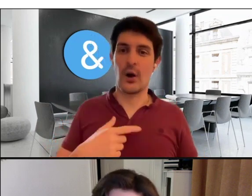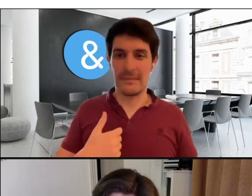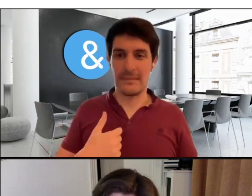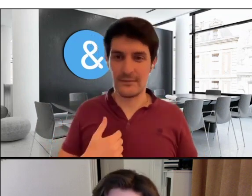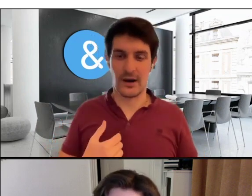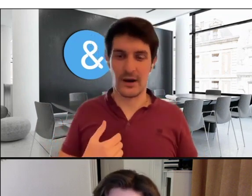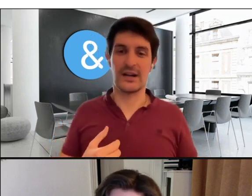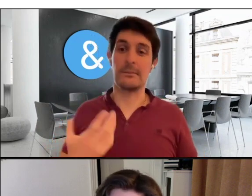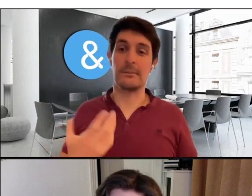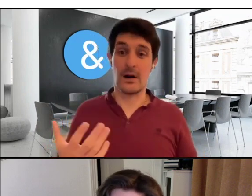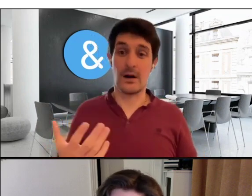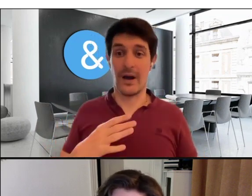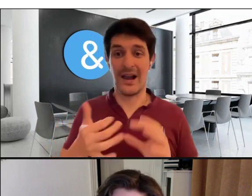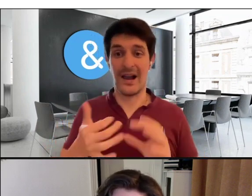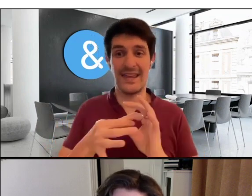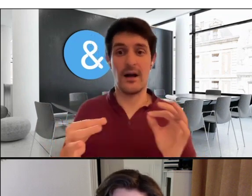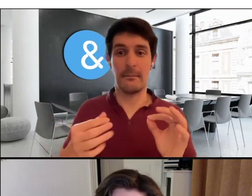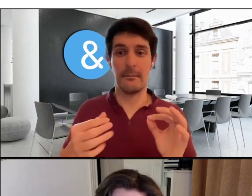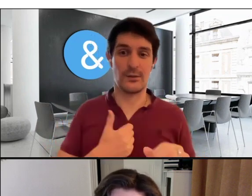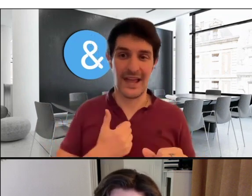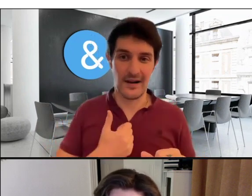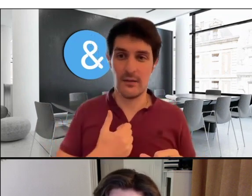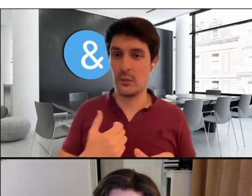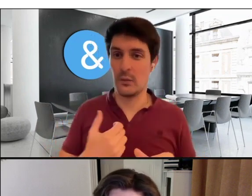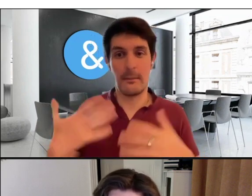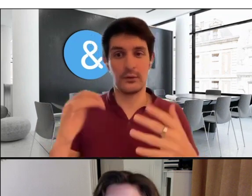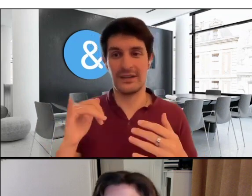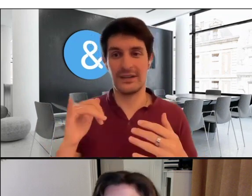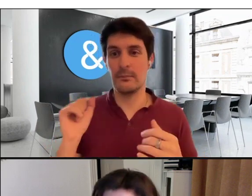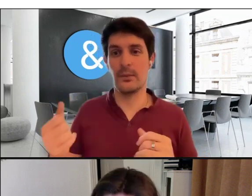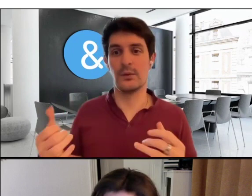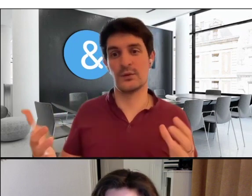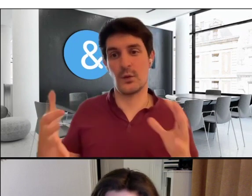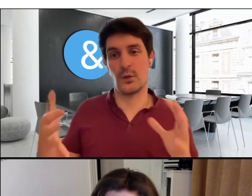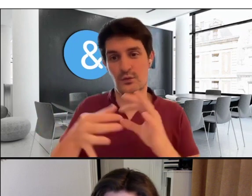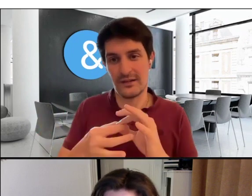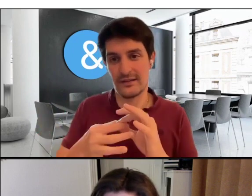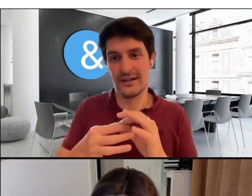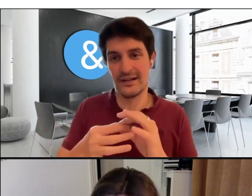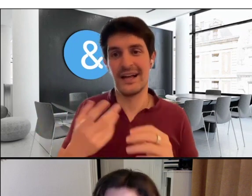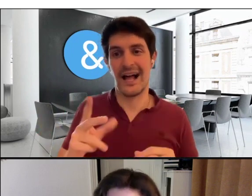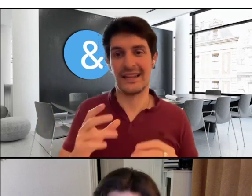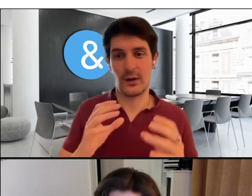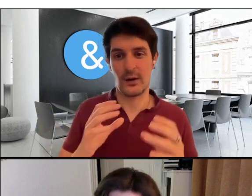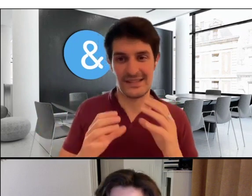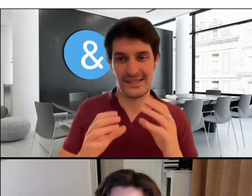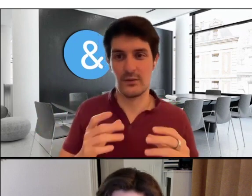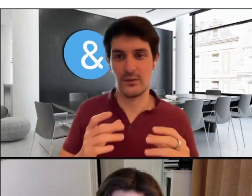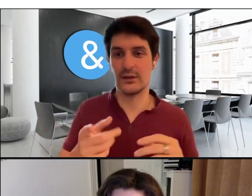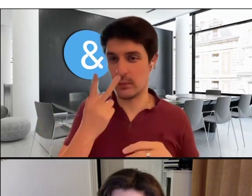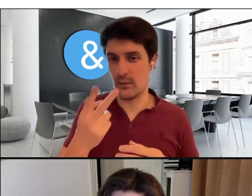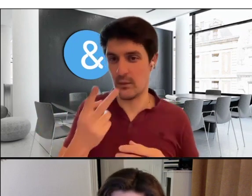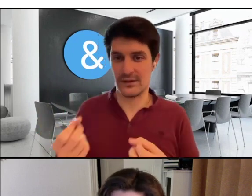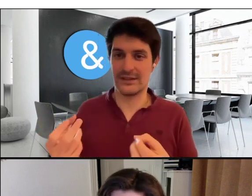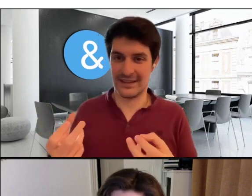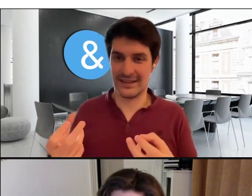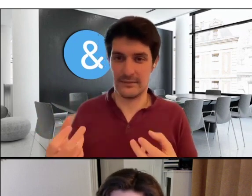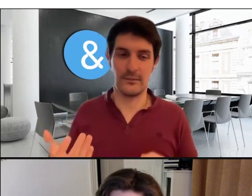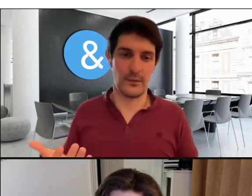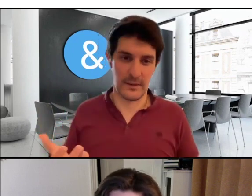Voilà. Comme ça, tu as un lien personnel, n'importe qui peut se rejoindre à la conversation, tu peux voir.